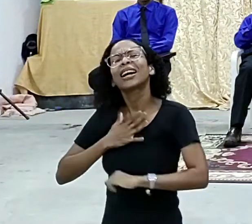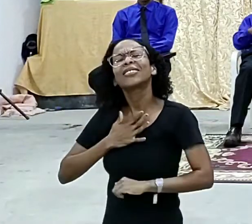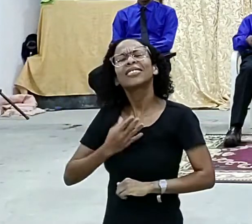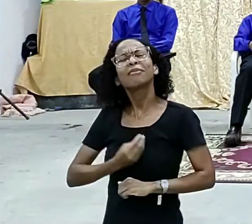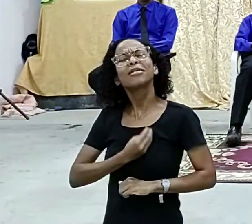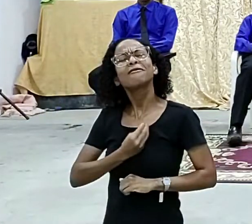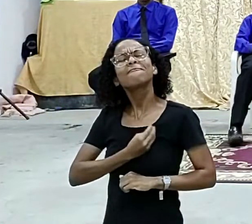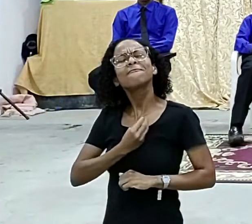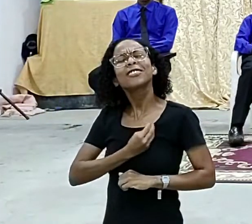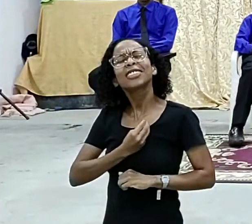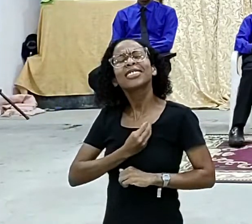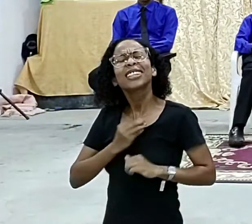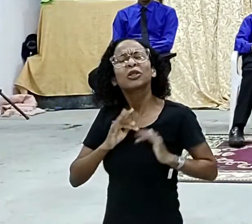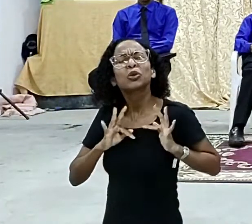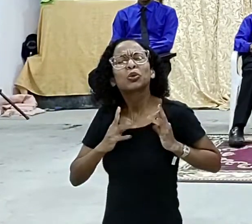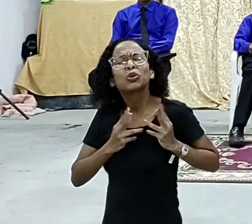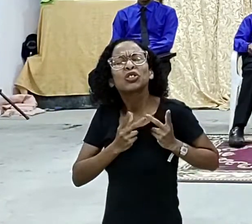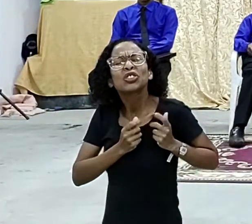completo,